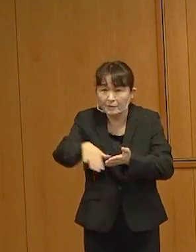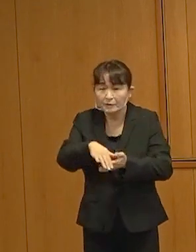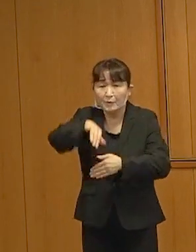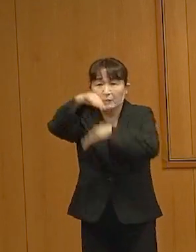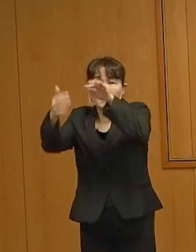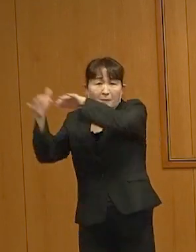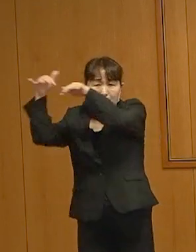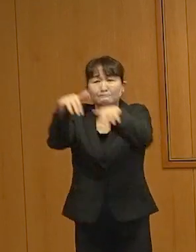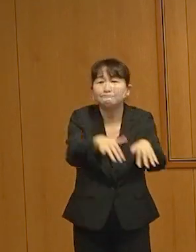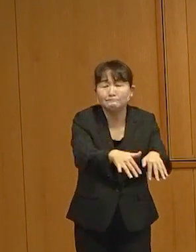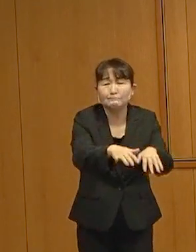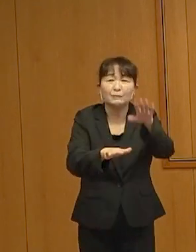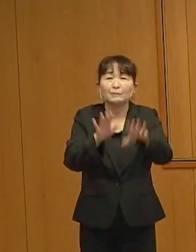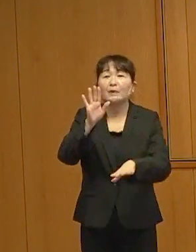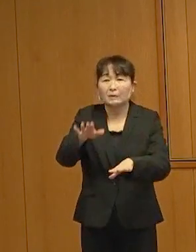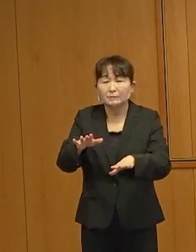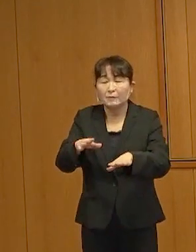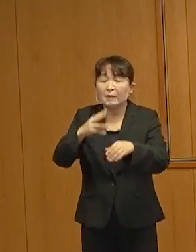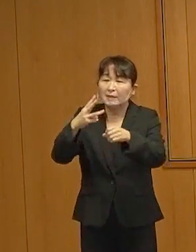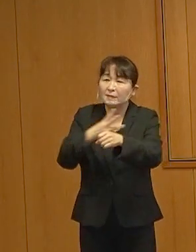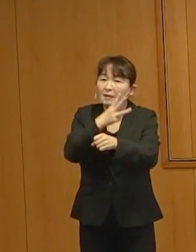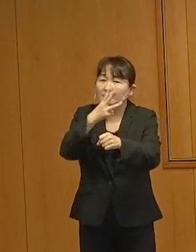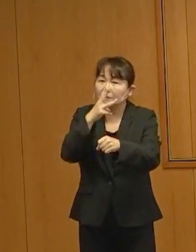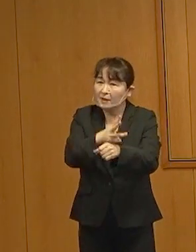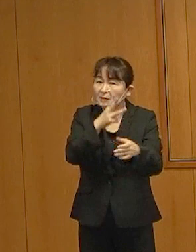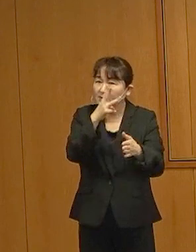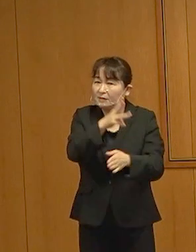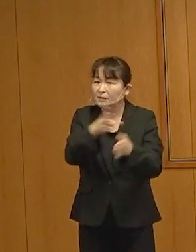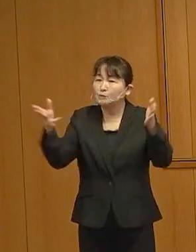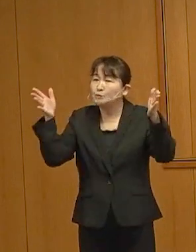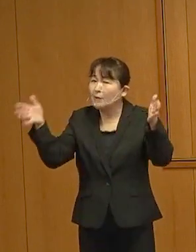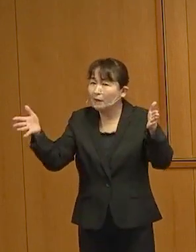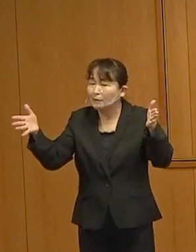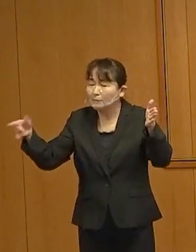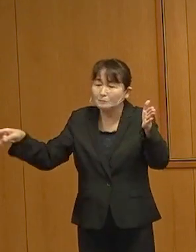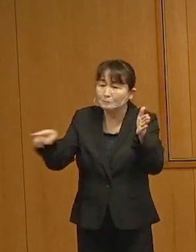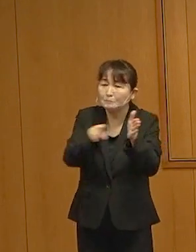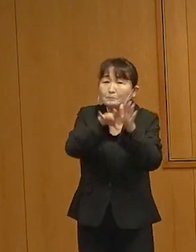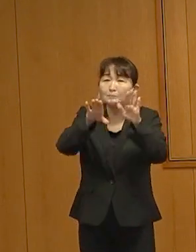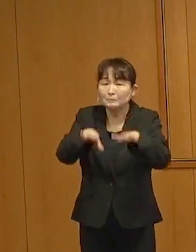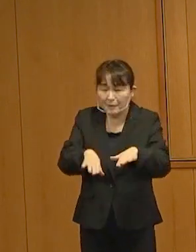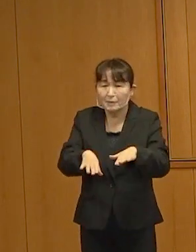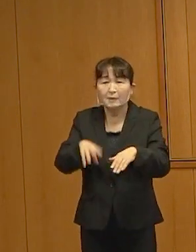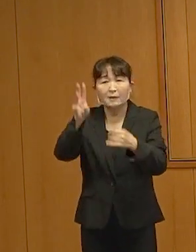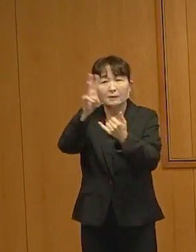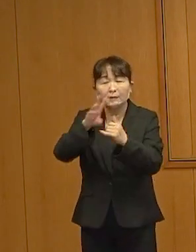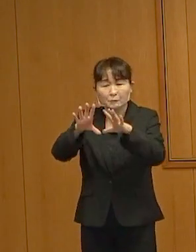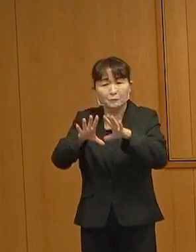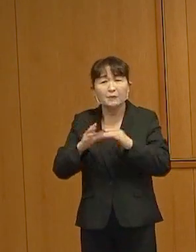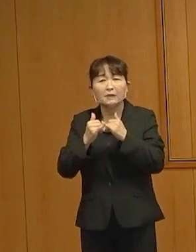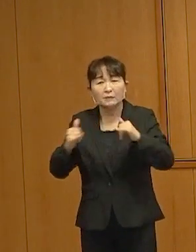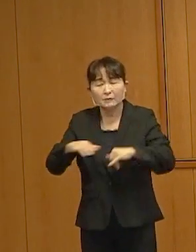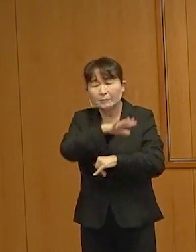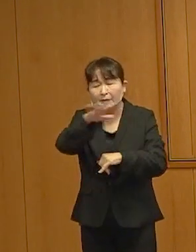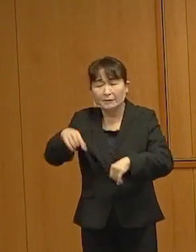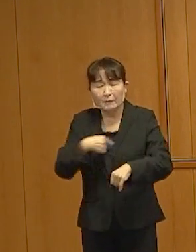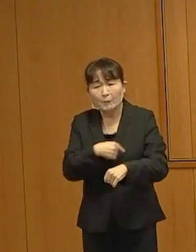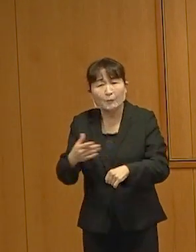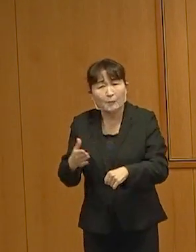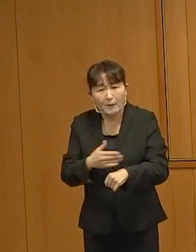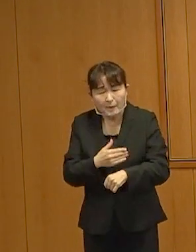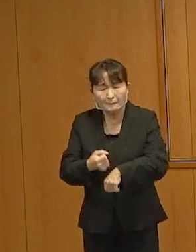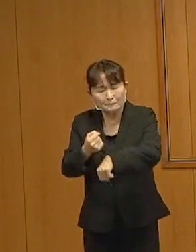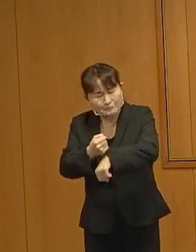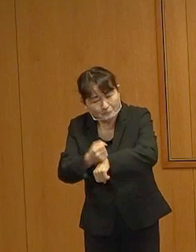れ、これから3週間を経過したところであります。被災された皆様方には心からお見舞いを申し上げる次